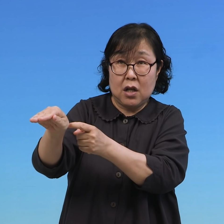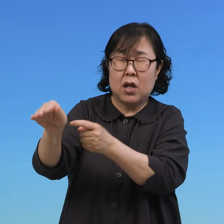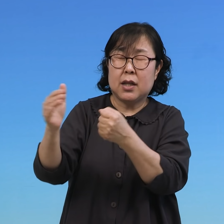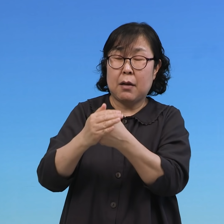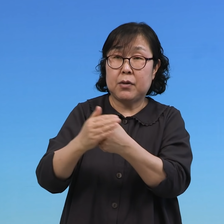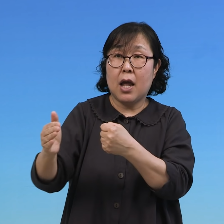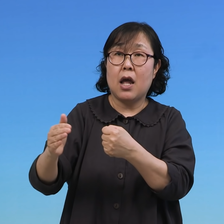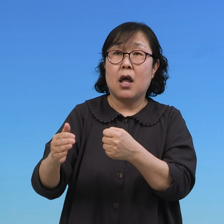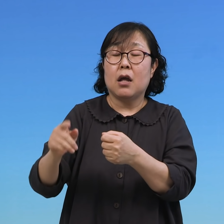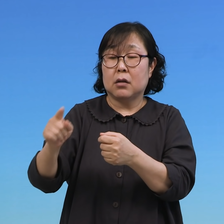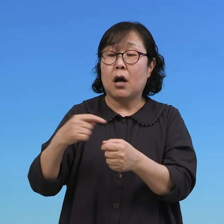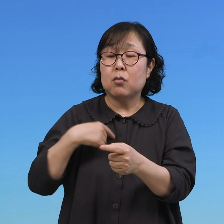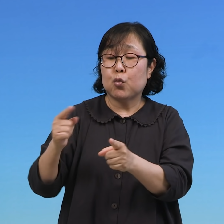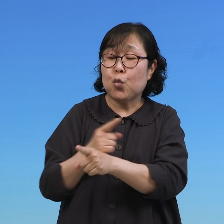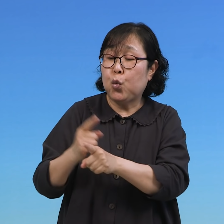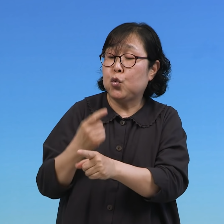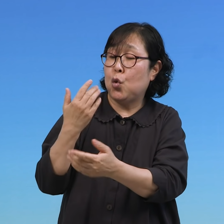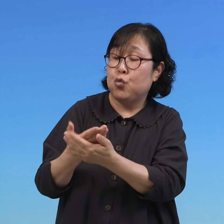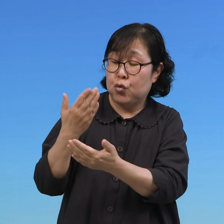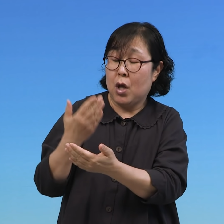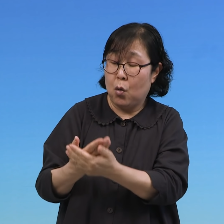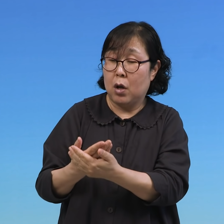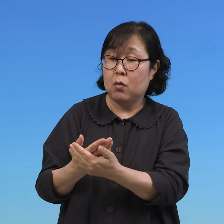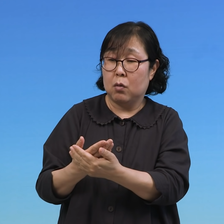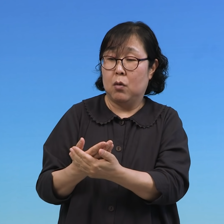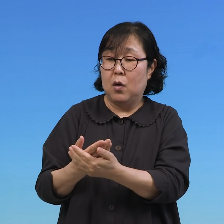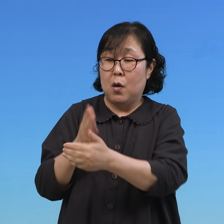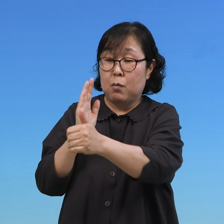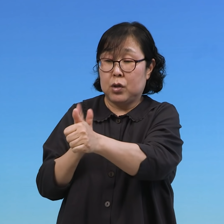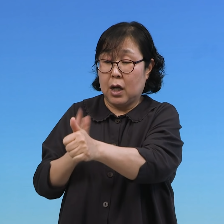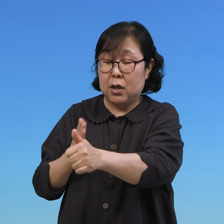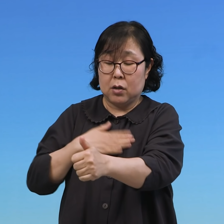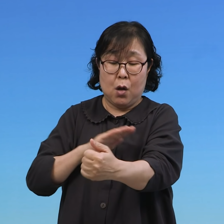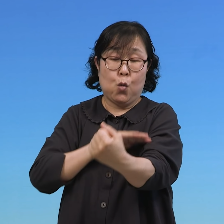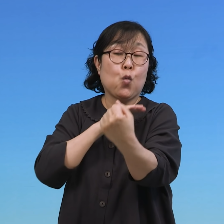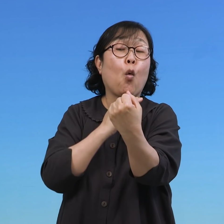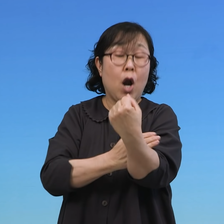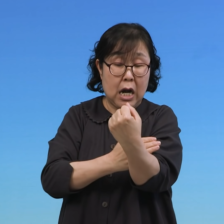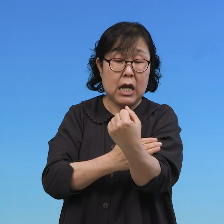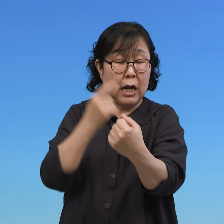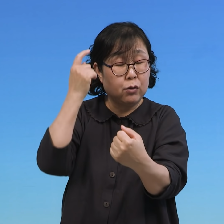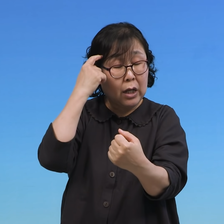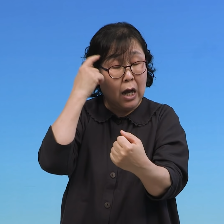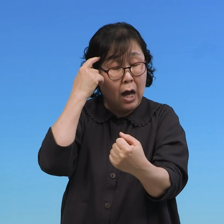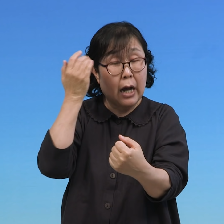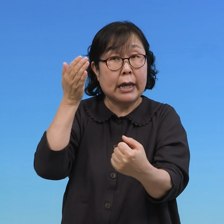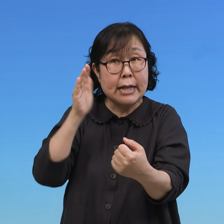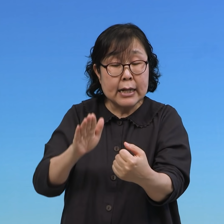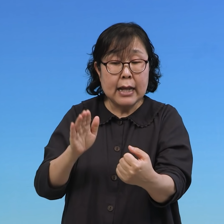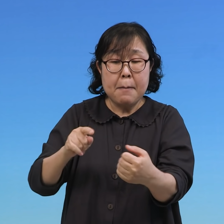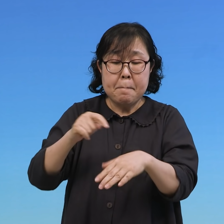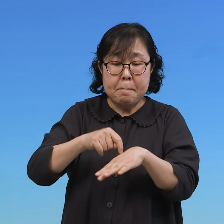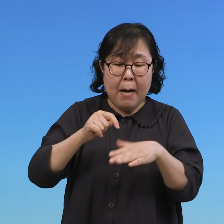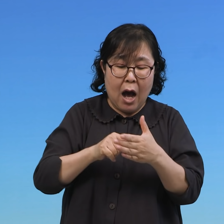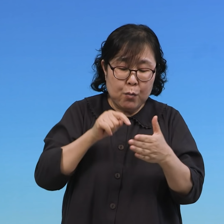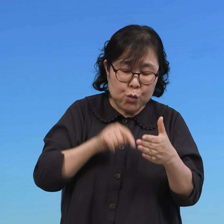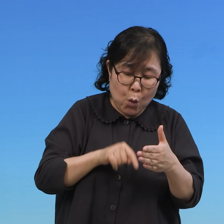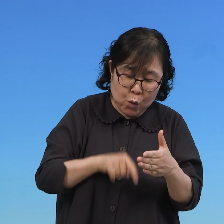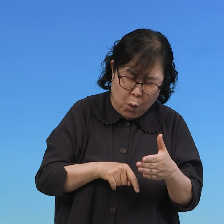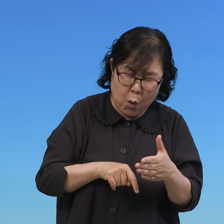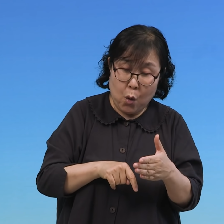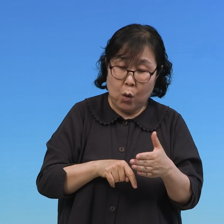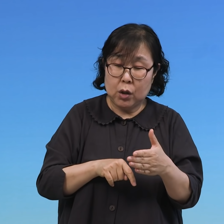차를 긁어놨으면 당연히 뭐 그 수리 부탁할 수 있는 거 당연한 거라는 생각까지는 드는데 차